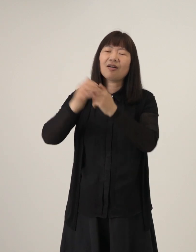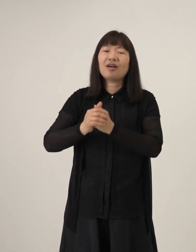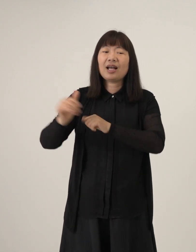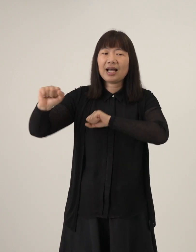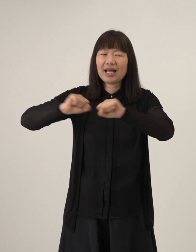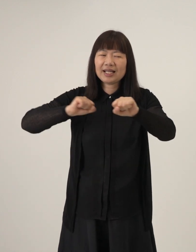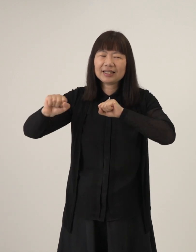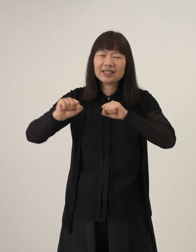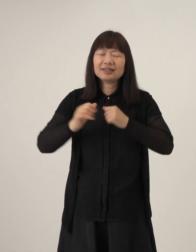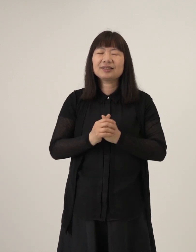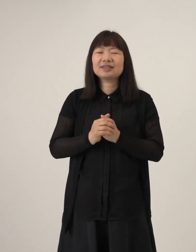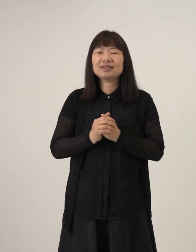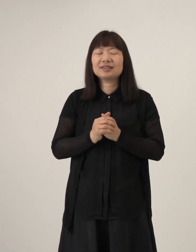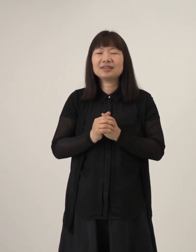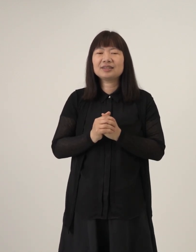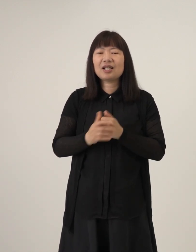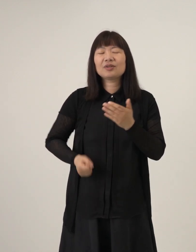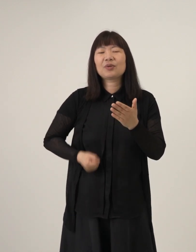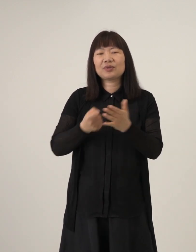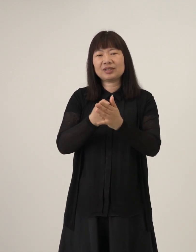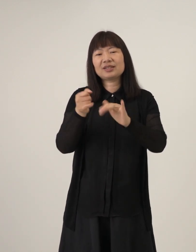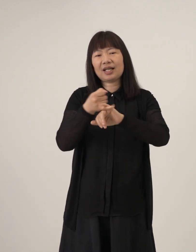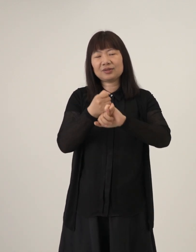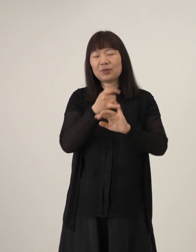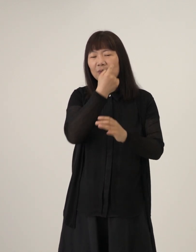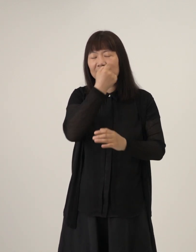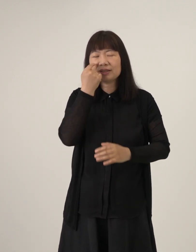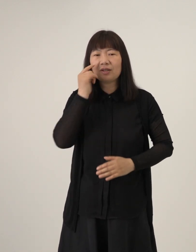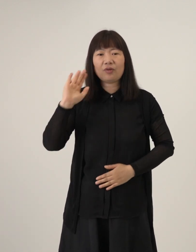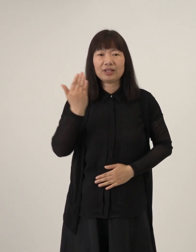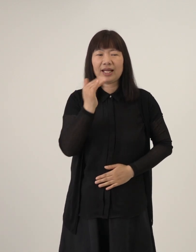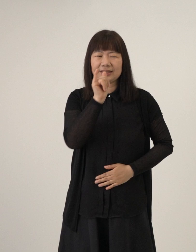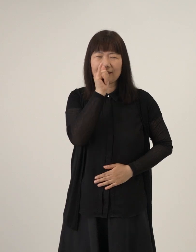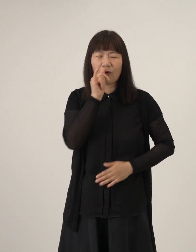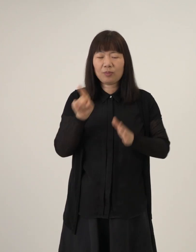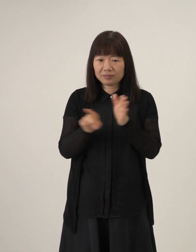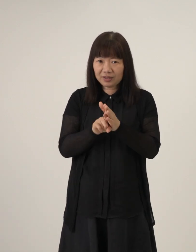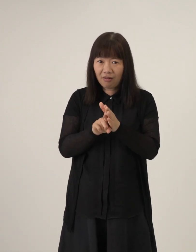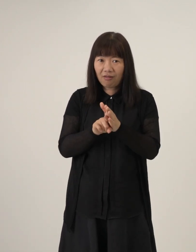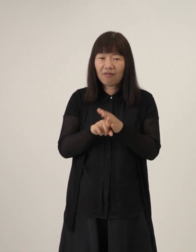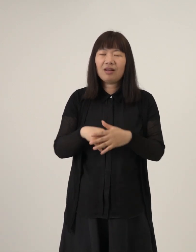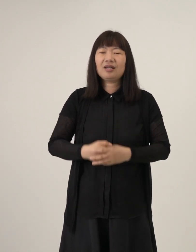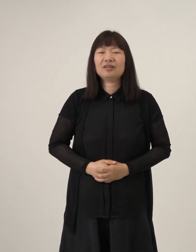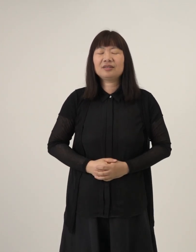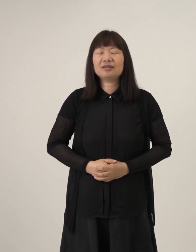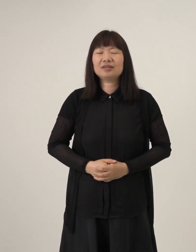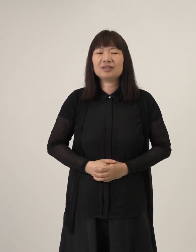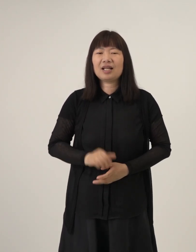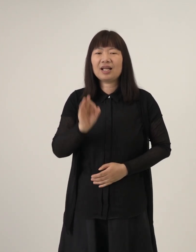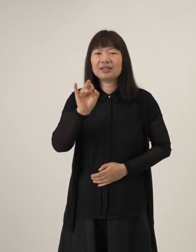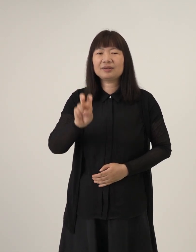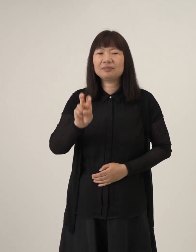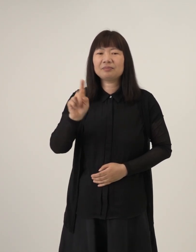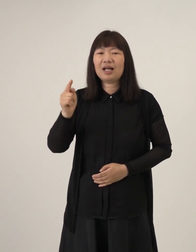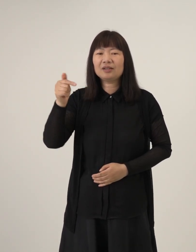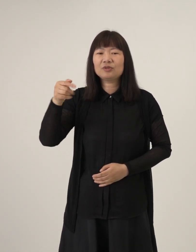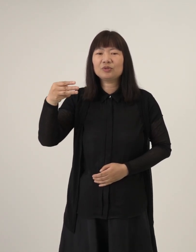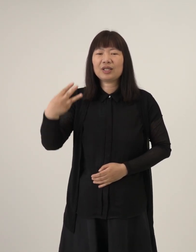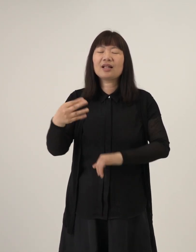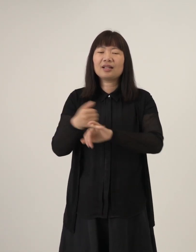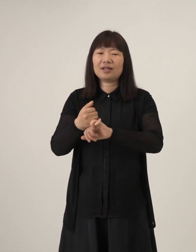하시는 용기고 약속이고 근거입니다. 믿으십니까? 이것이 임마누엘의